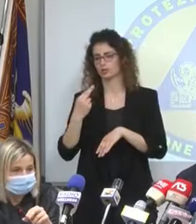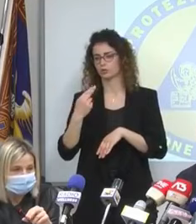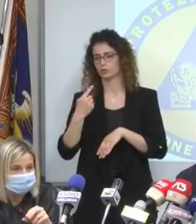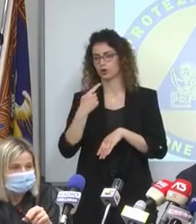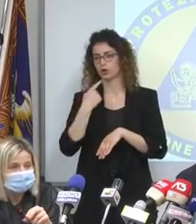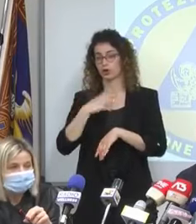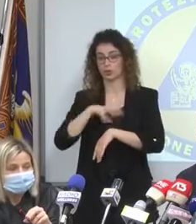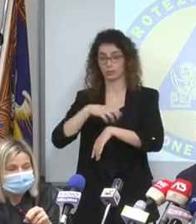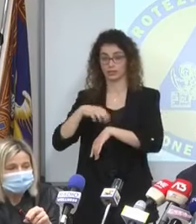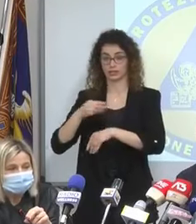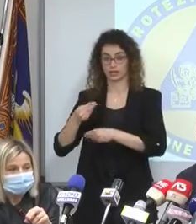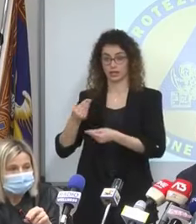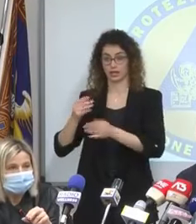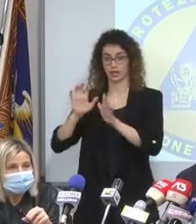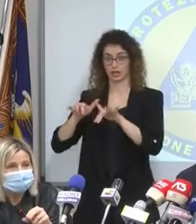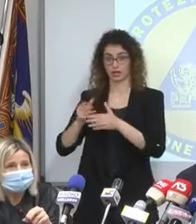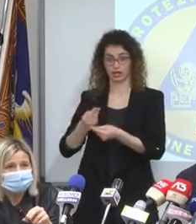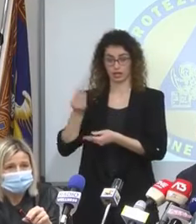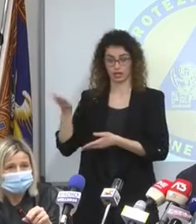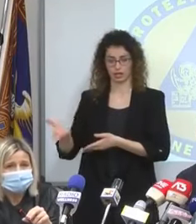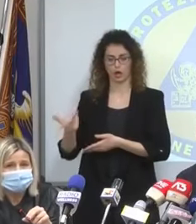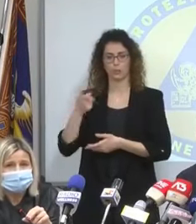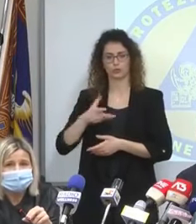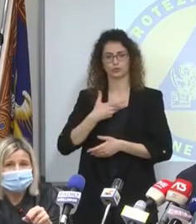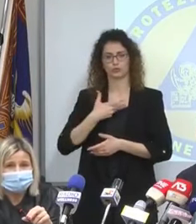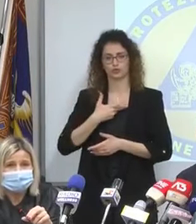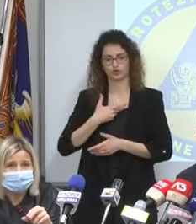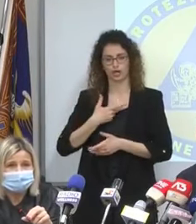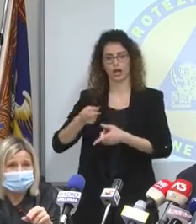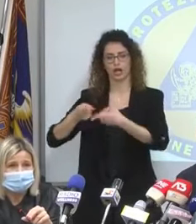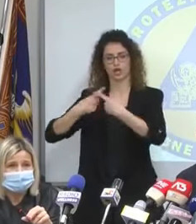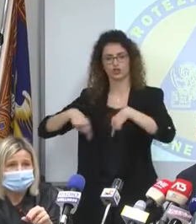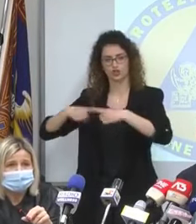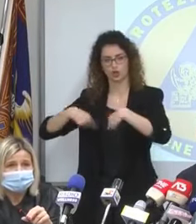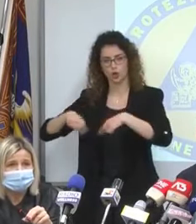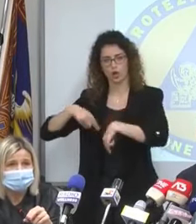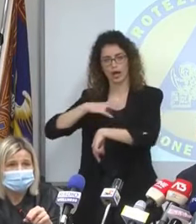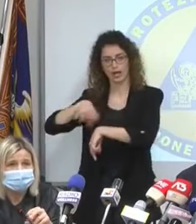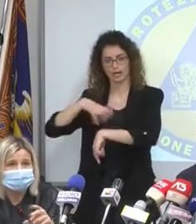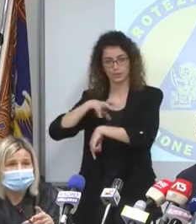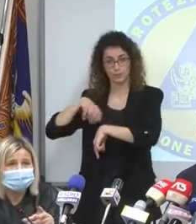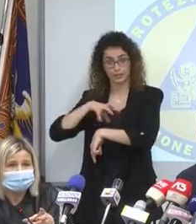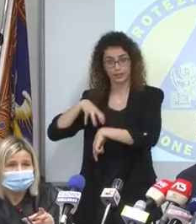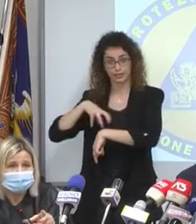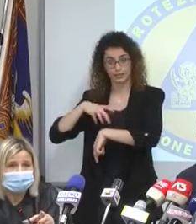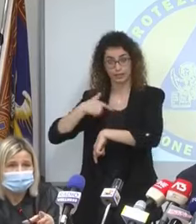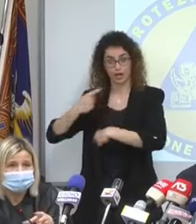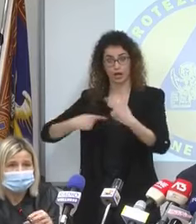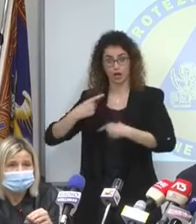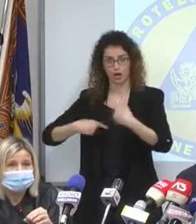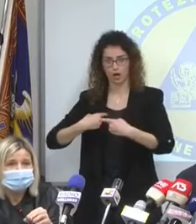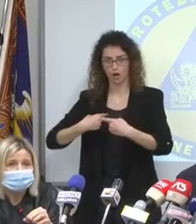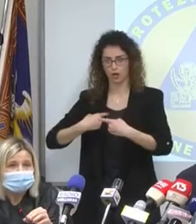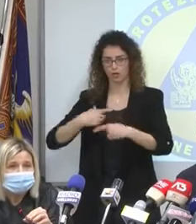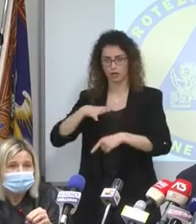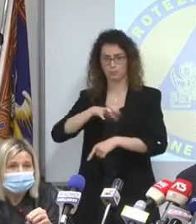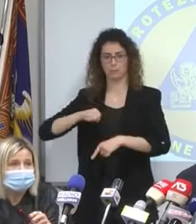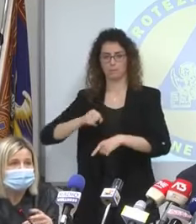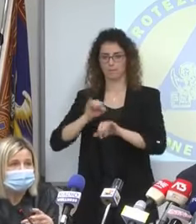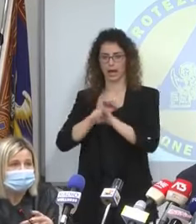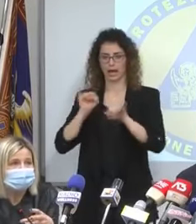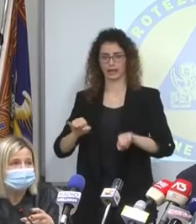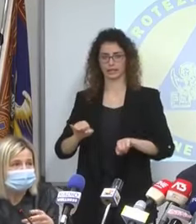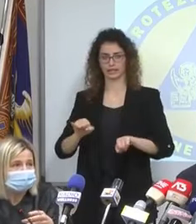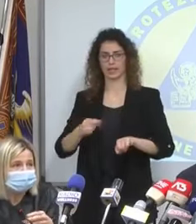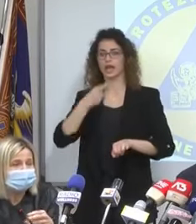al Ministero, perché ci sono ancora le circolari ministeriali che di fatto non sono mai state revocate, che